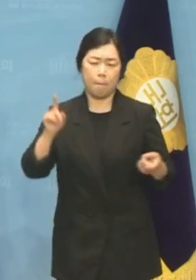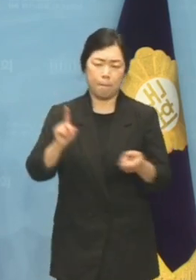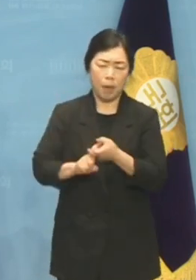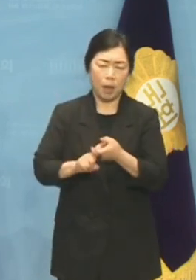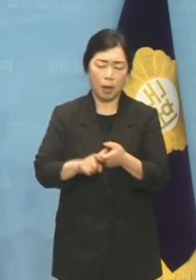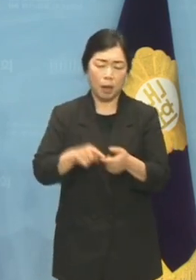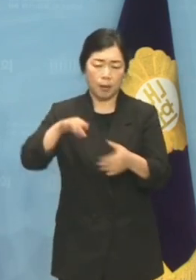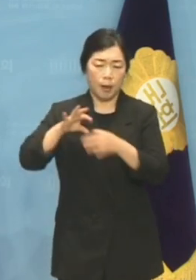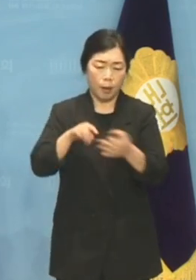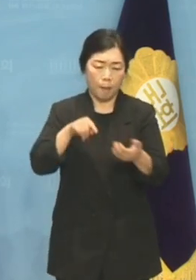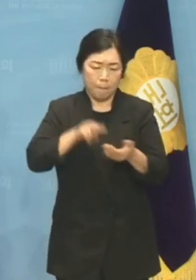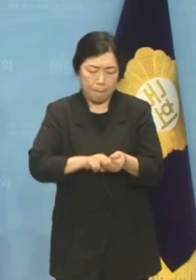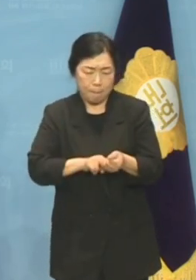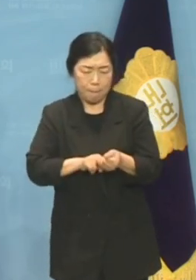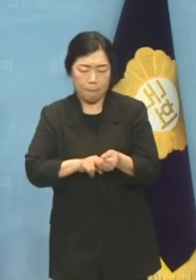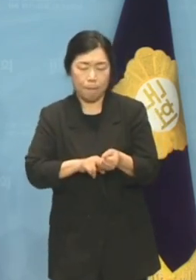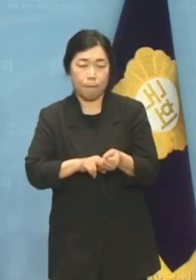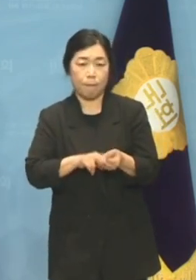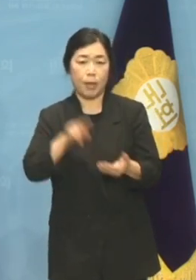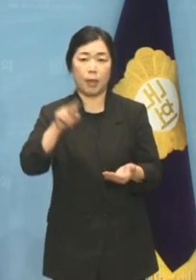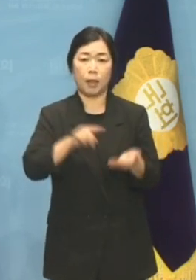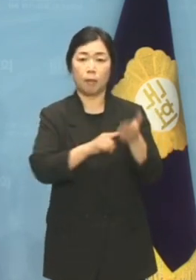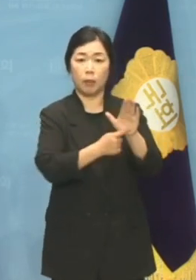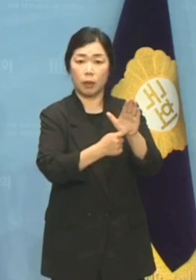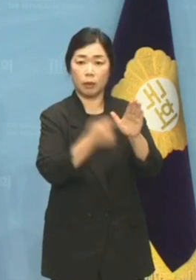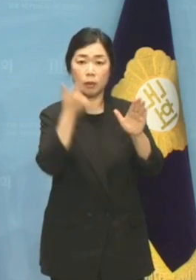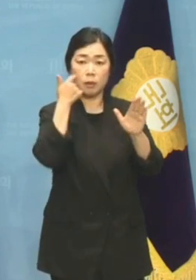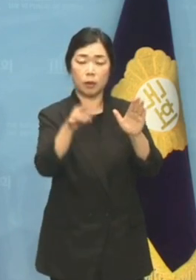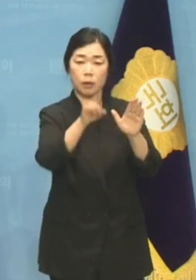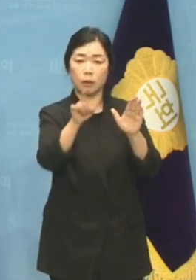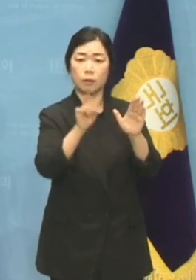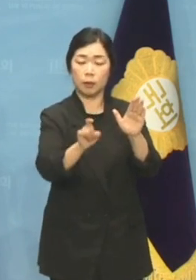더 이상 숨길 수 없는 건지 묻지